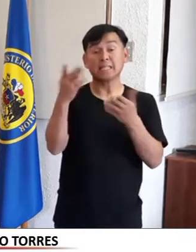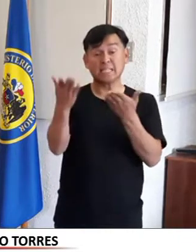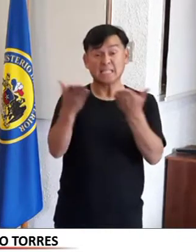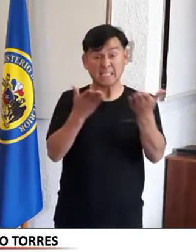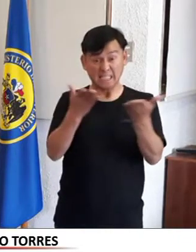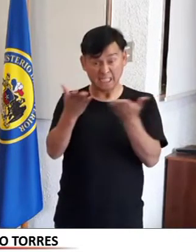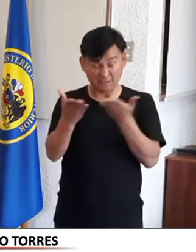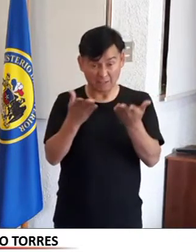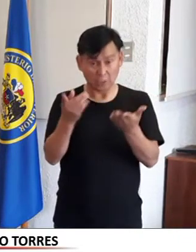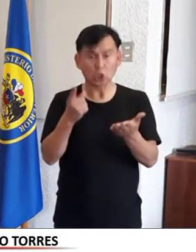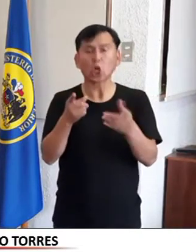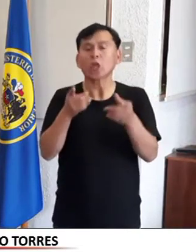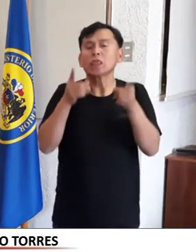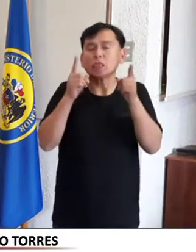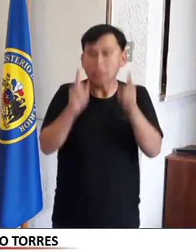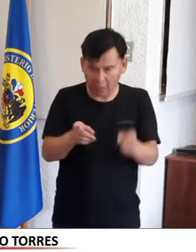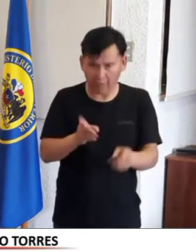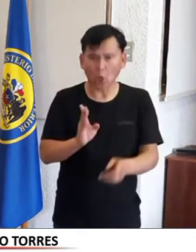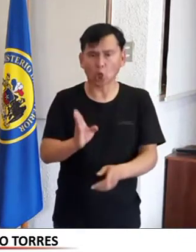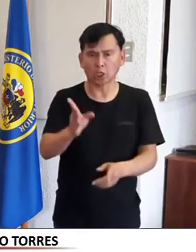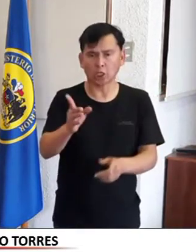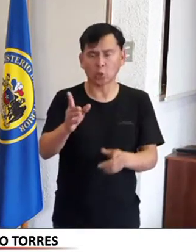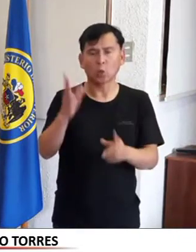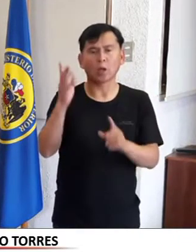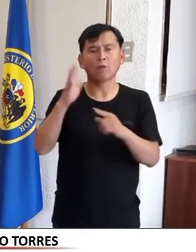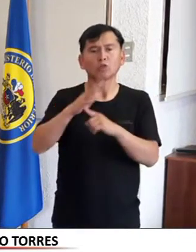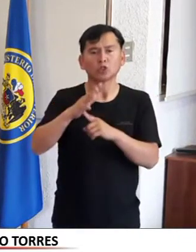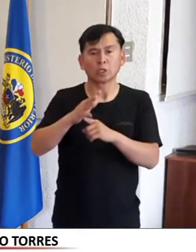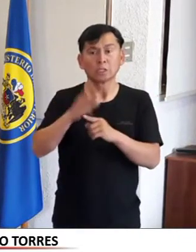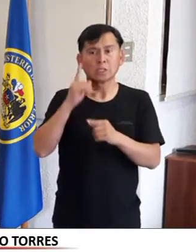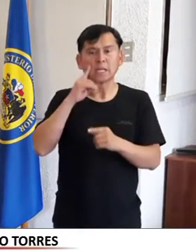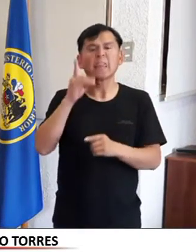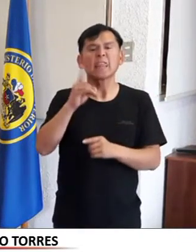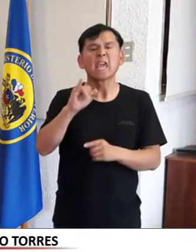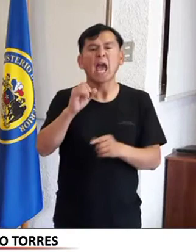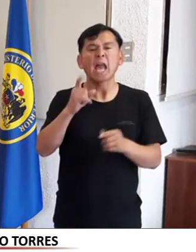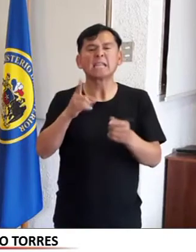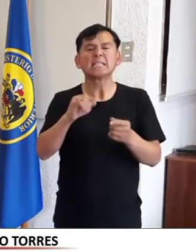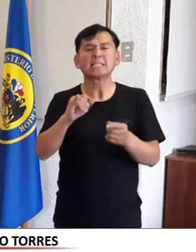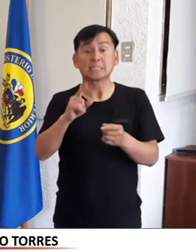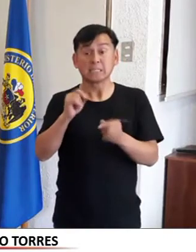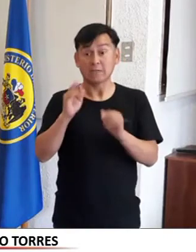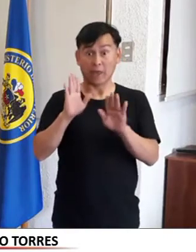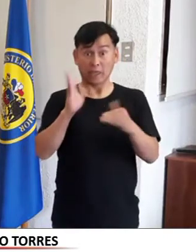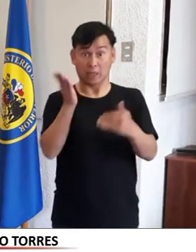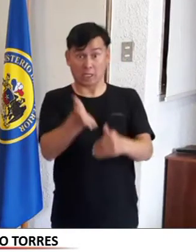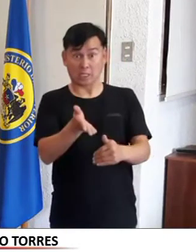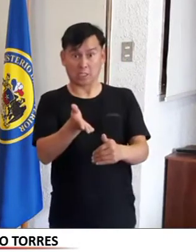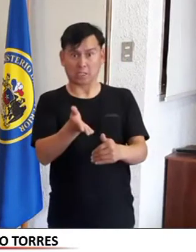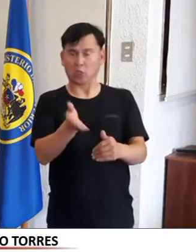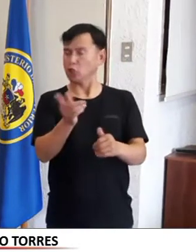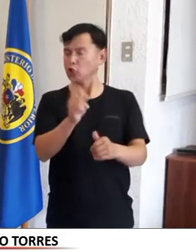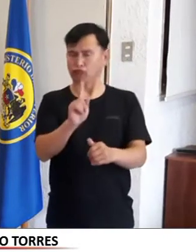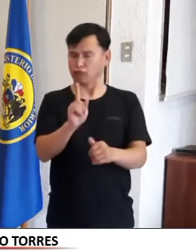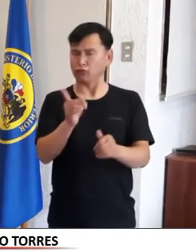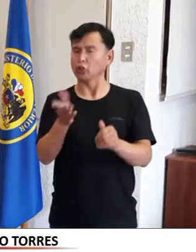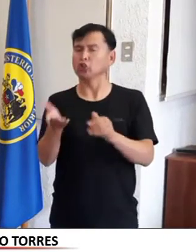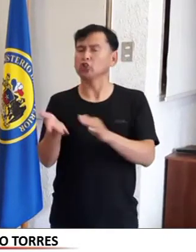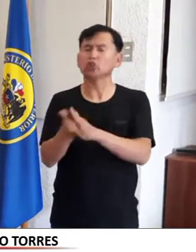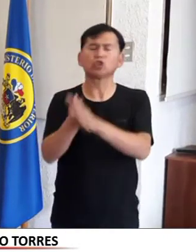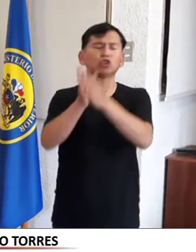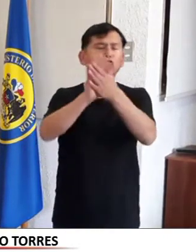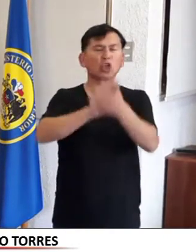críticos deben seguir funcionando. Si la pregunta es si la diálisis se va a detener por todo esto, todos los servicios